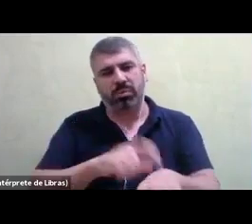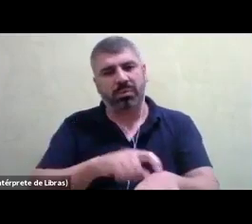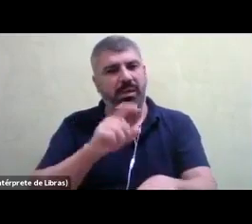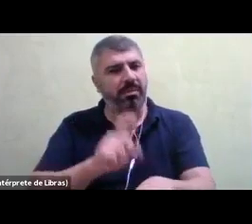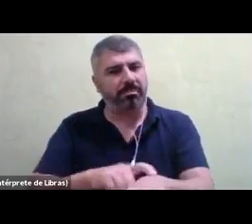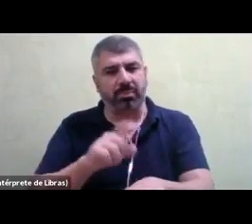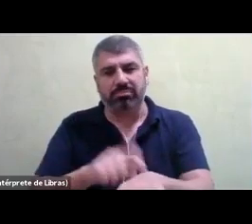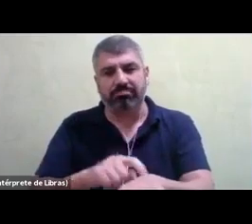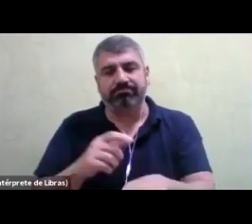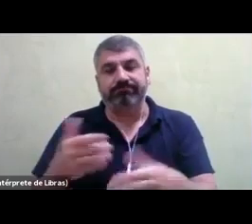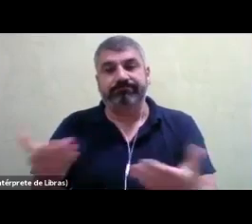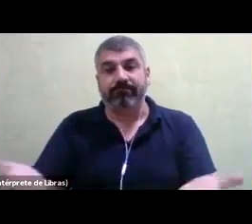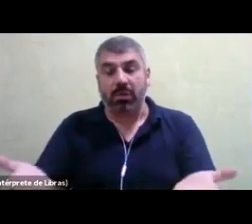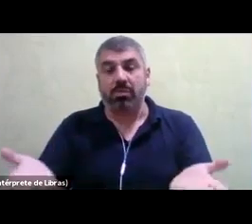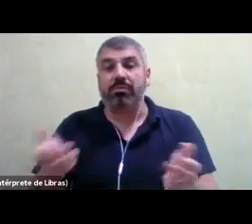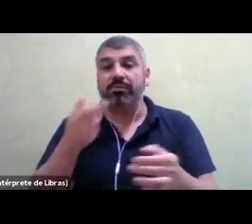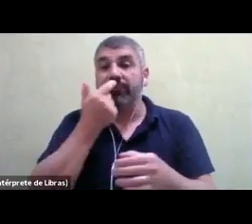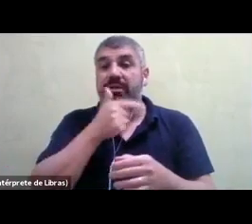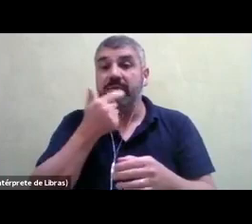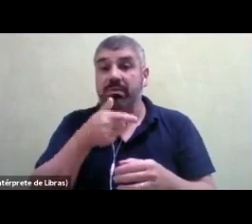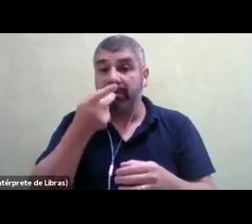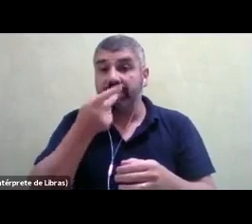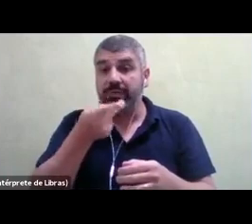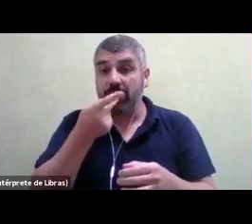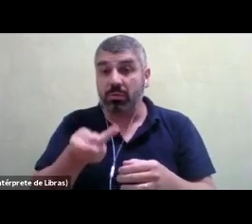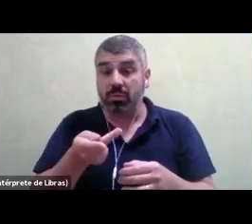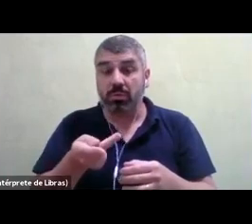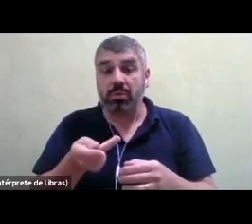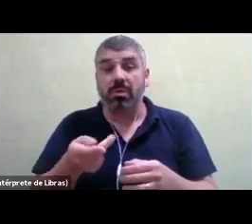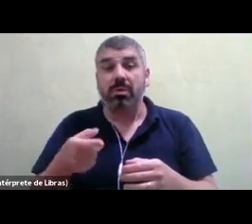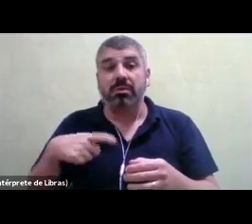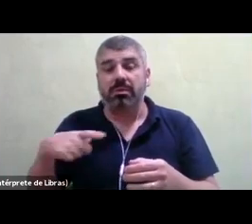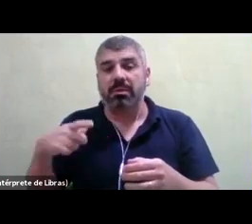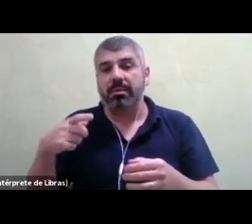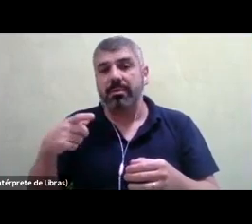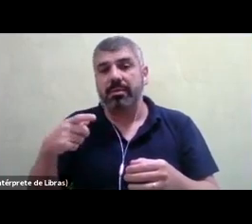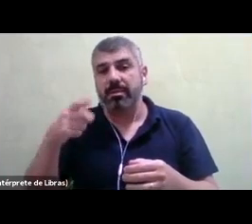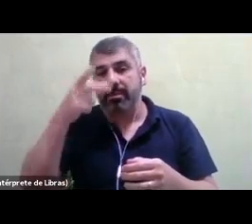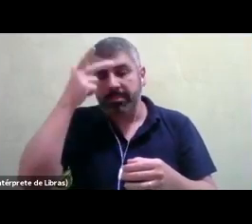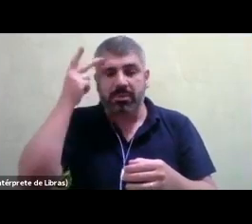E aí, como a Fernanda muito bem colocou, tínhamos